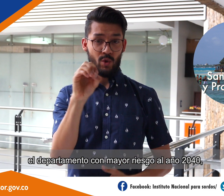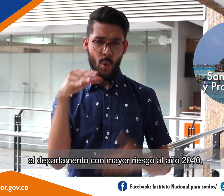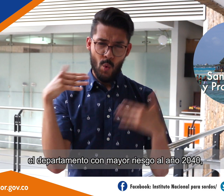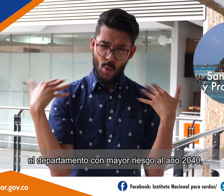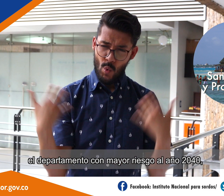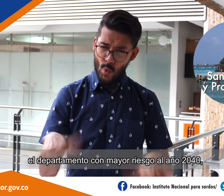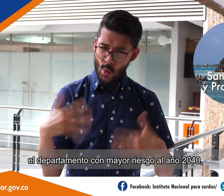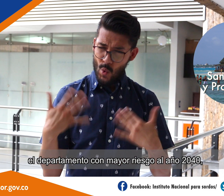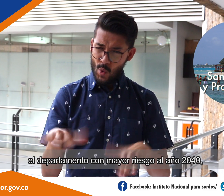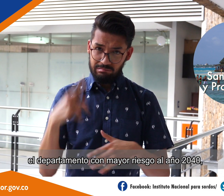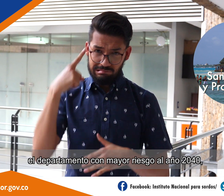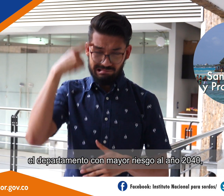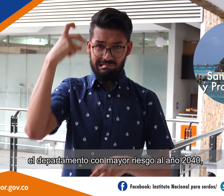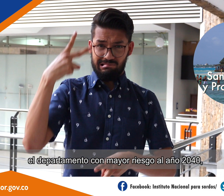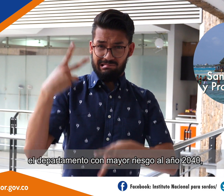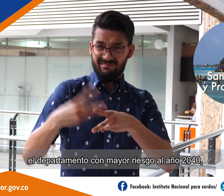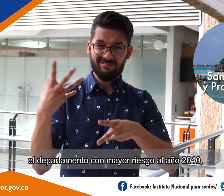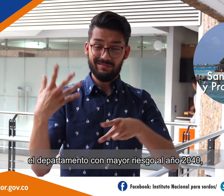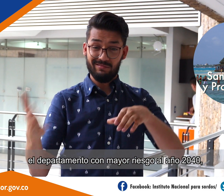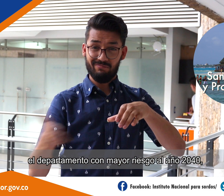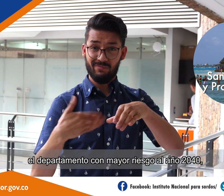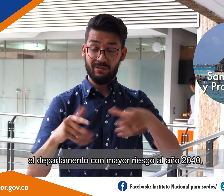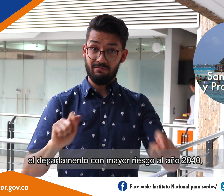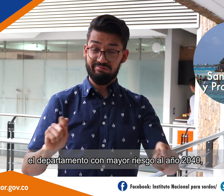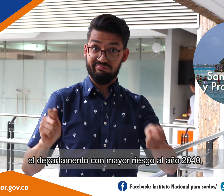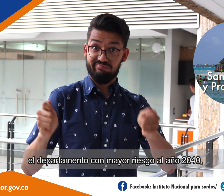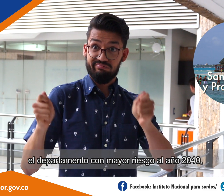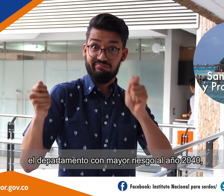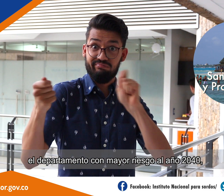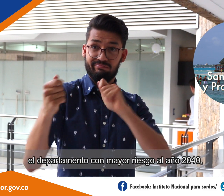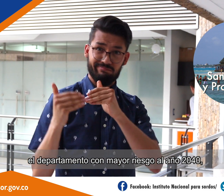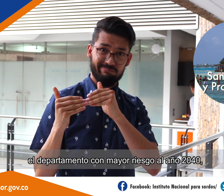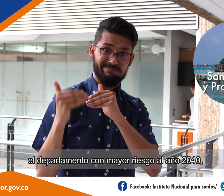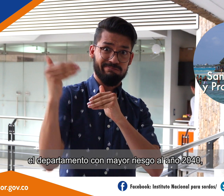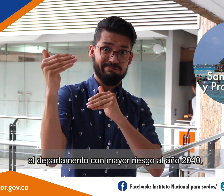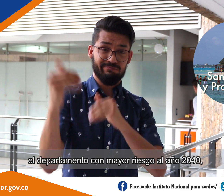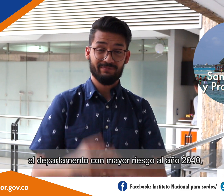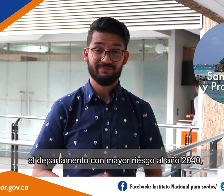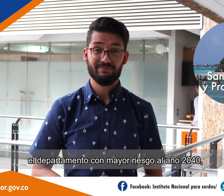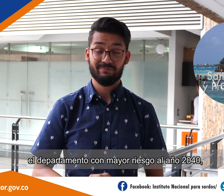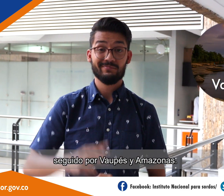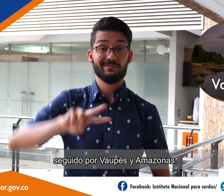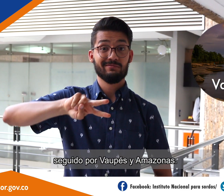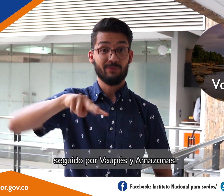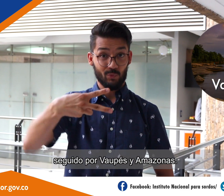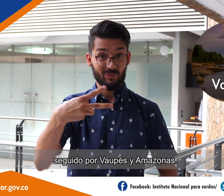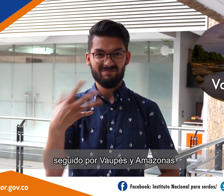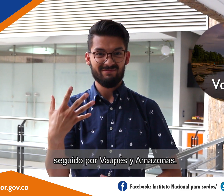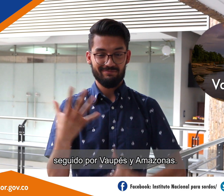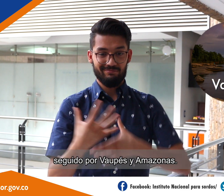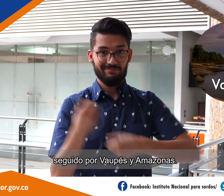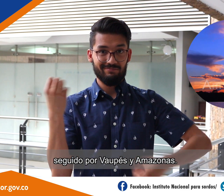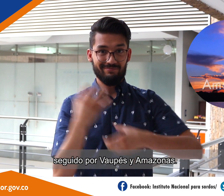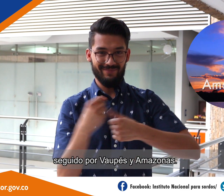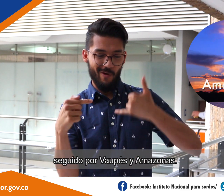seguido por Baupés y Amazonas.